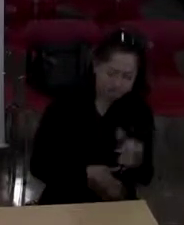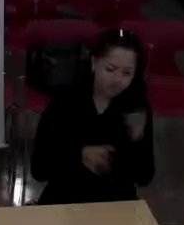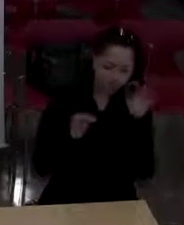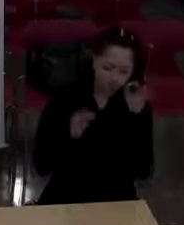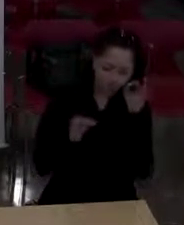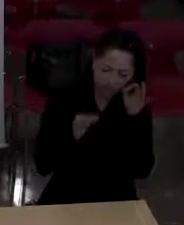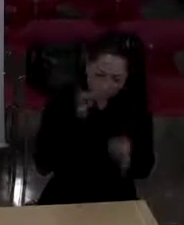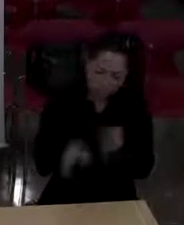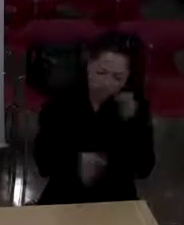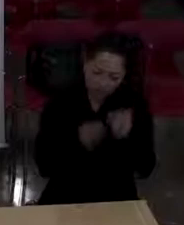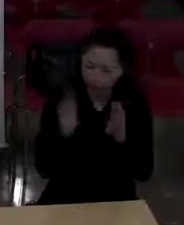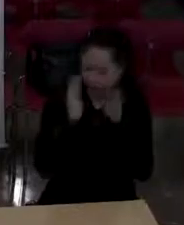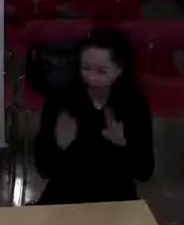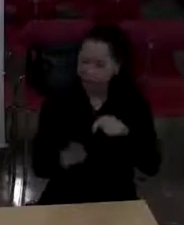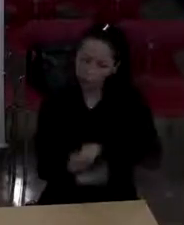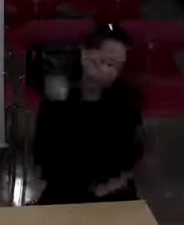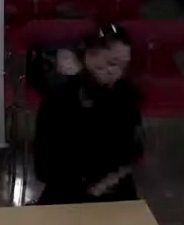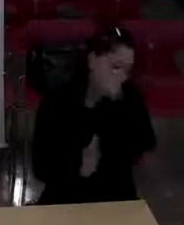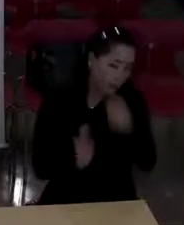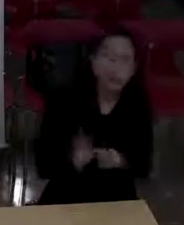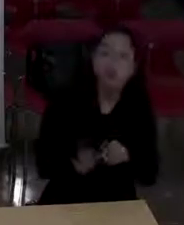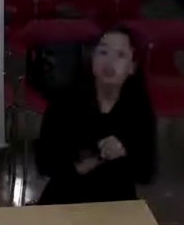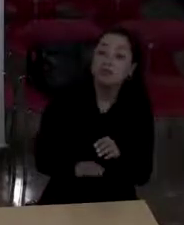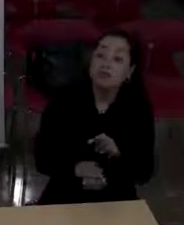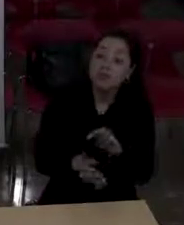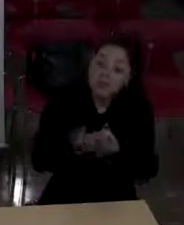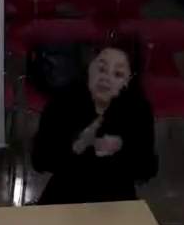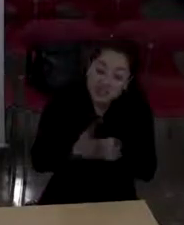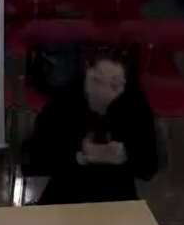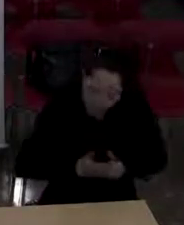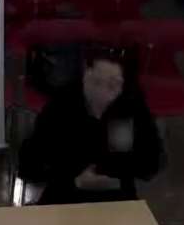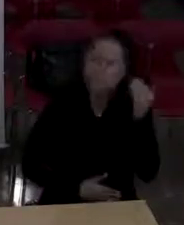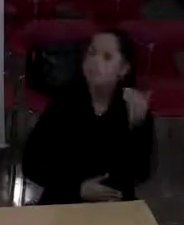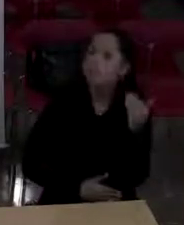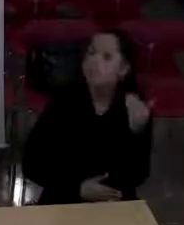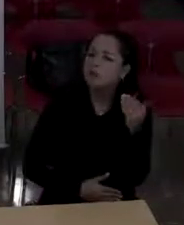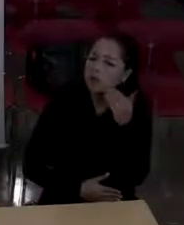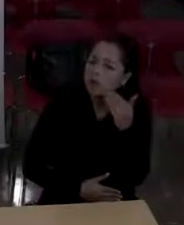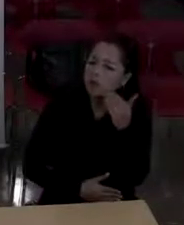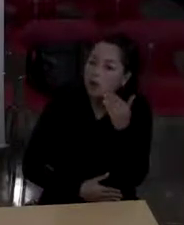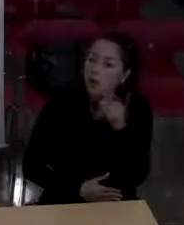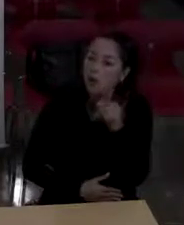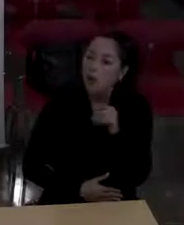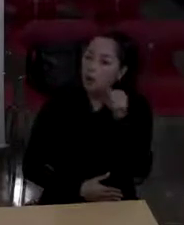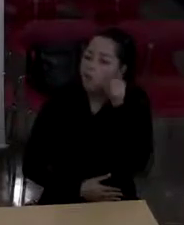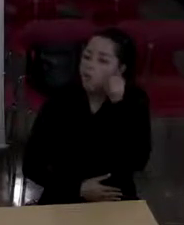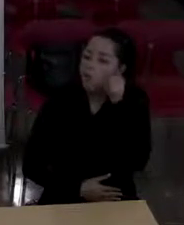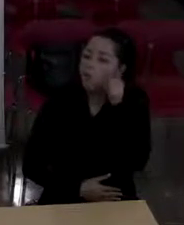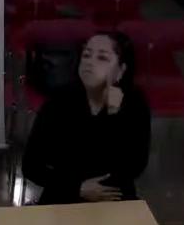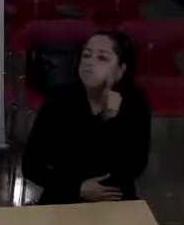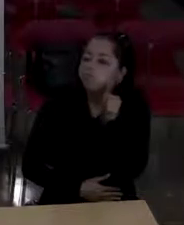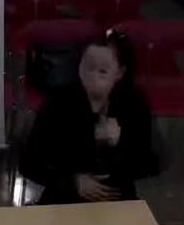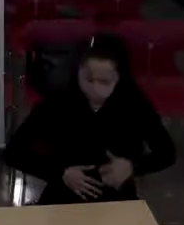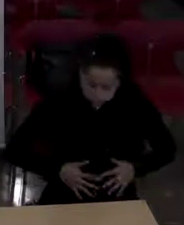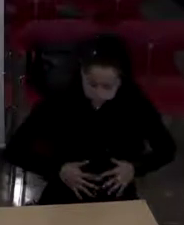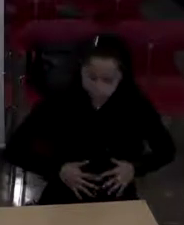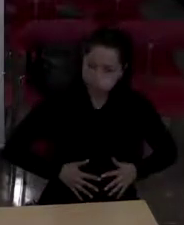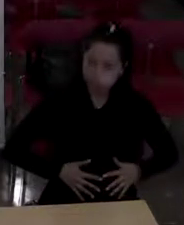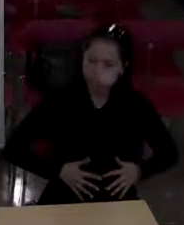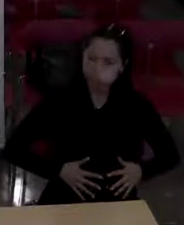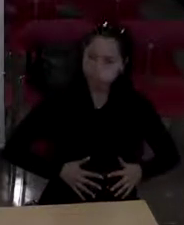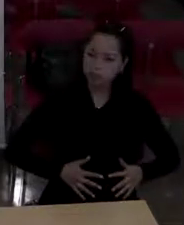gestación hasta los 6 años. Como les vengo diciendo, estamos en el marco de la política actual y en la presentación de pronto